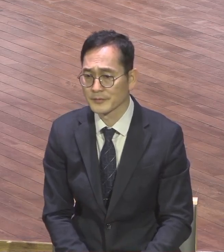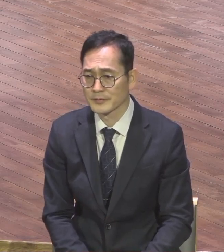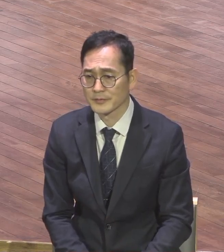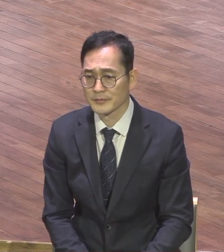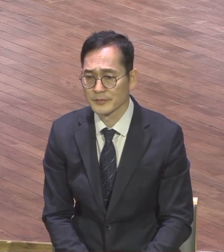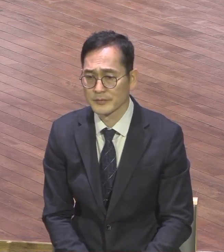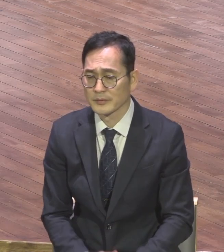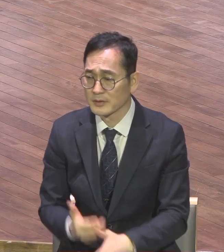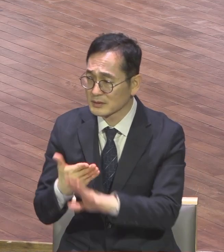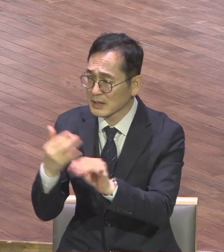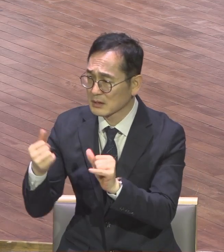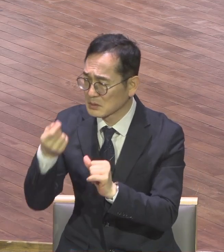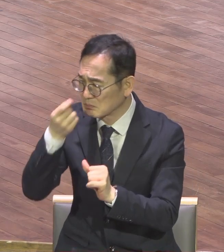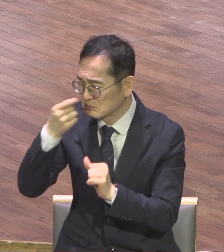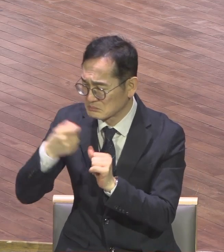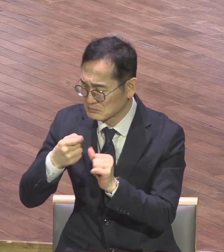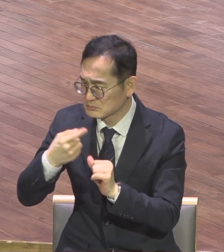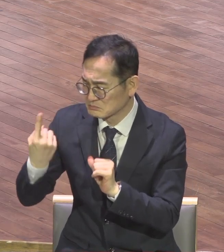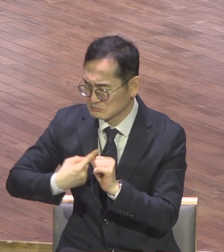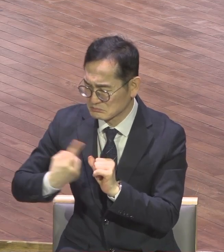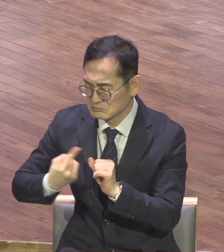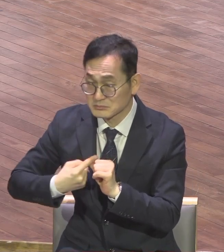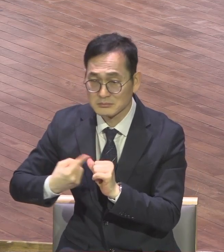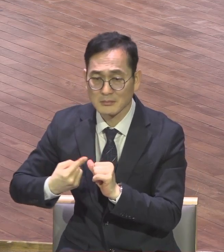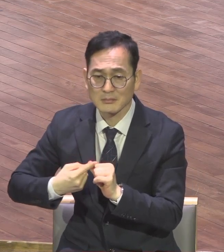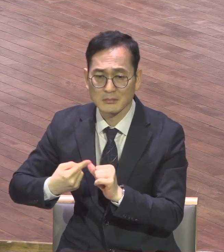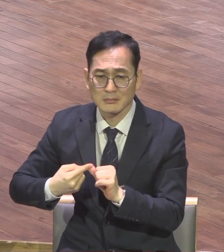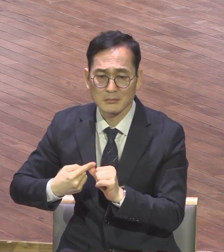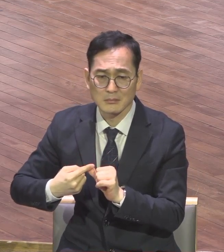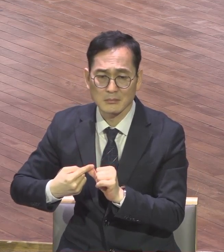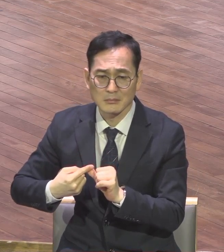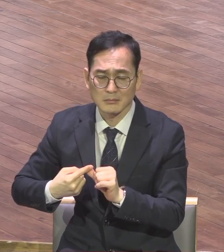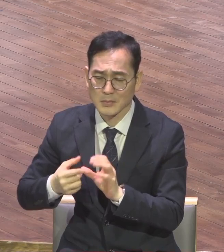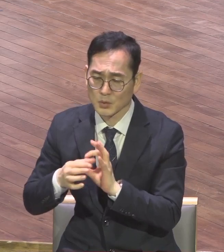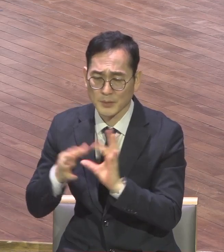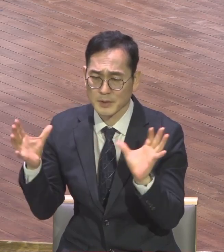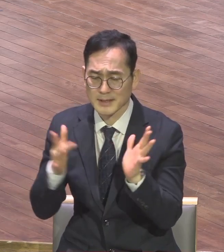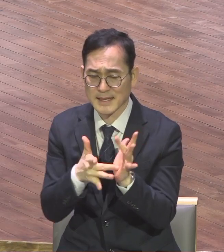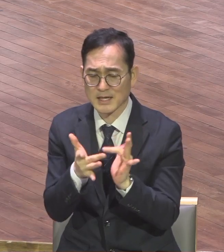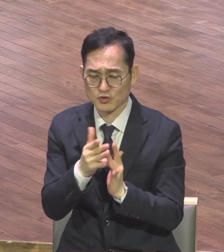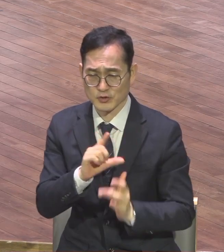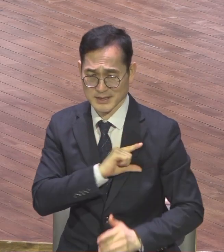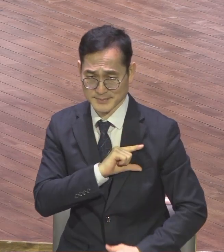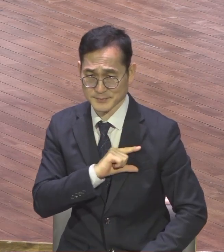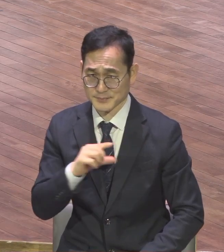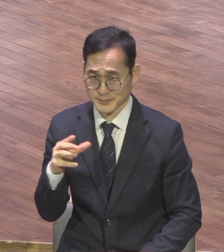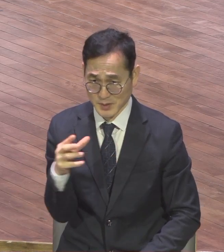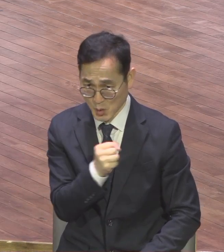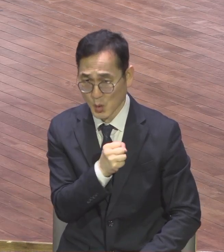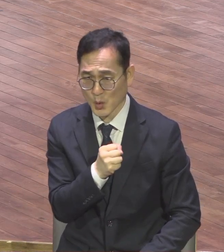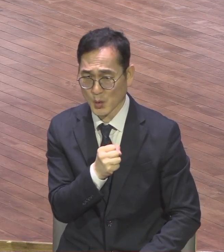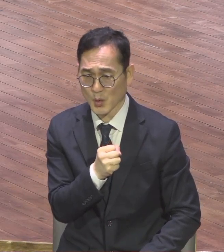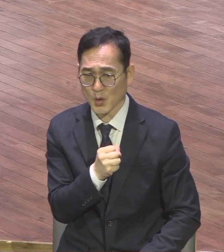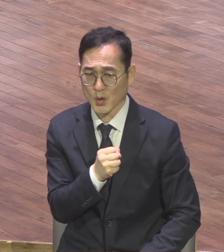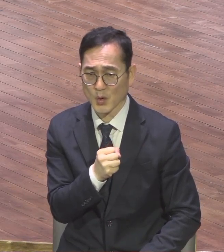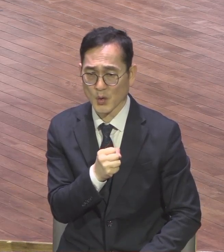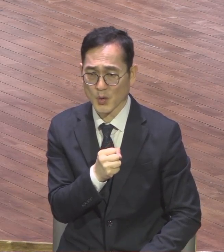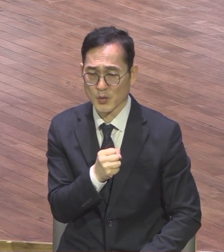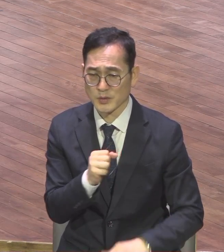남이 비웃더라도 남이 조롱하더라도 예수 이름 권세 사용해 보시기를